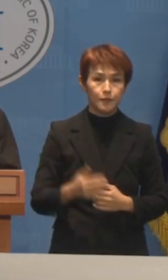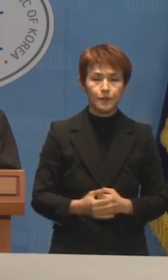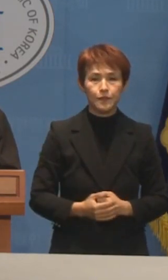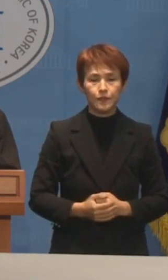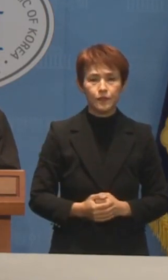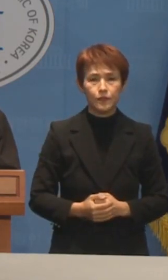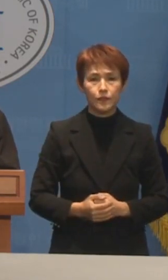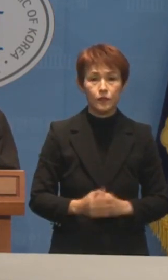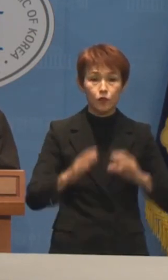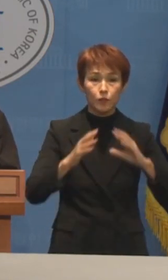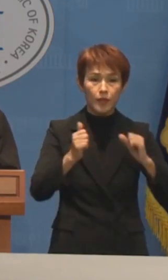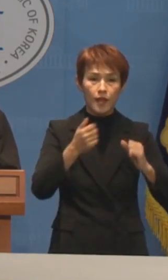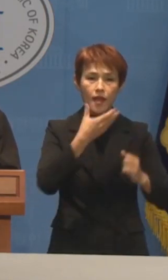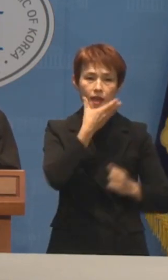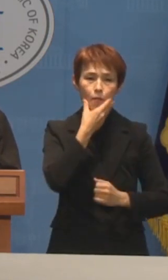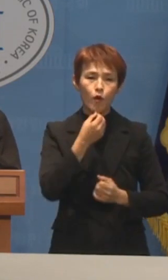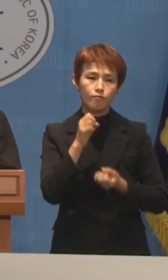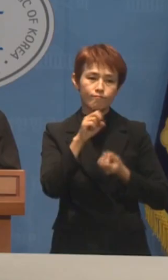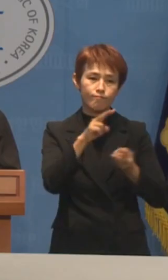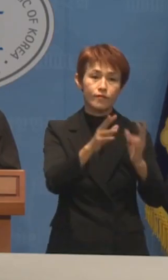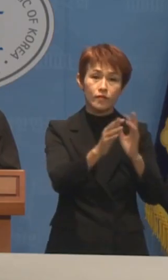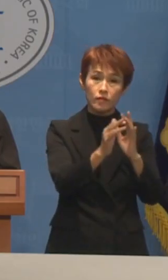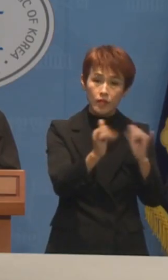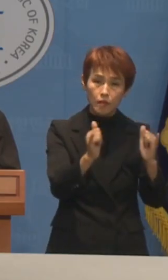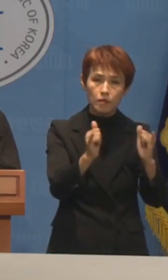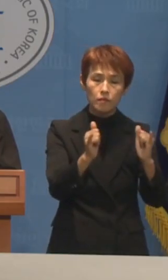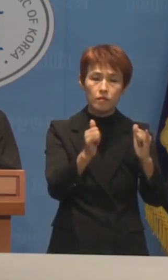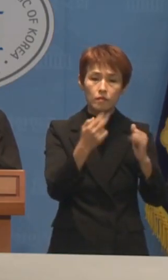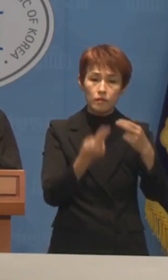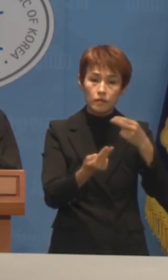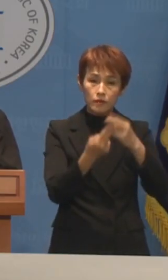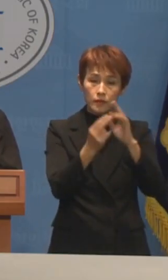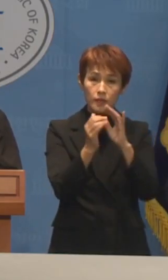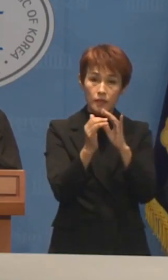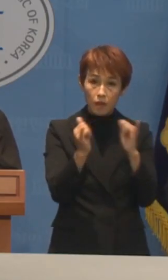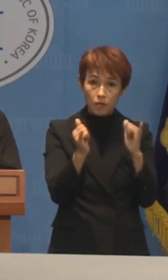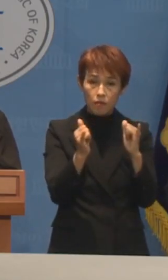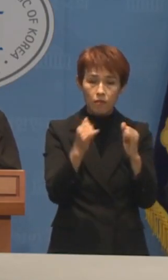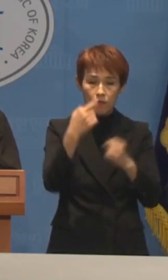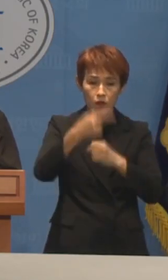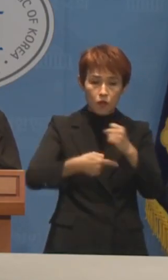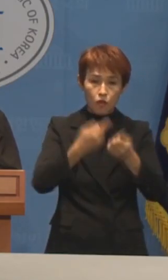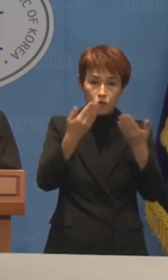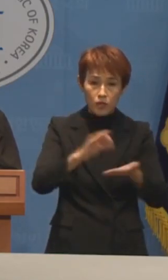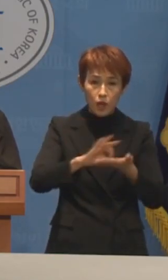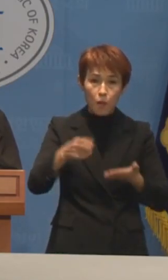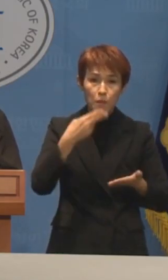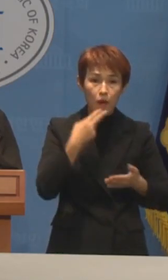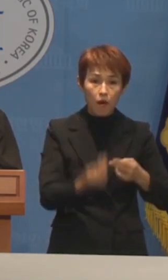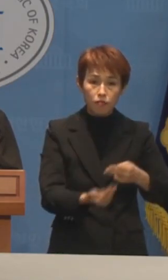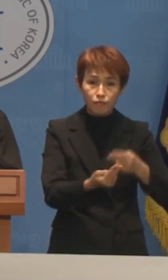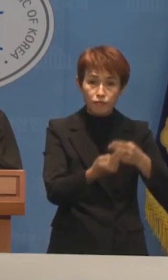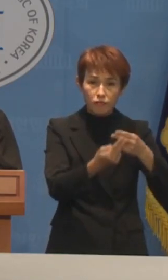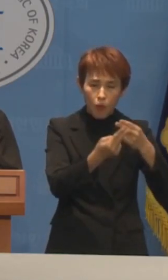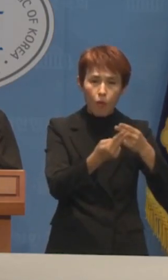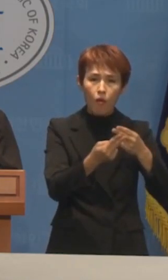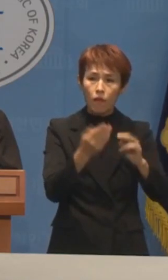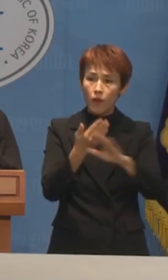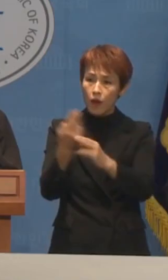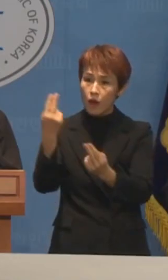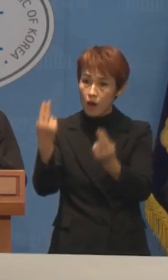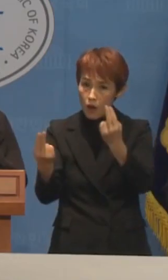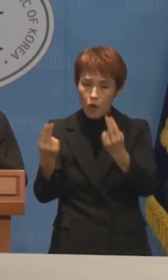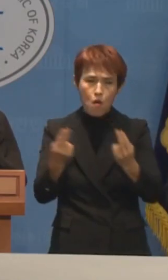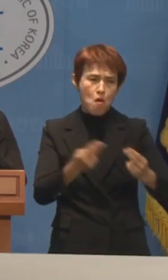국민의 행복 메신저 집배원들의 저축된 연관은 타기관에 비해 압도적으로 많습니다.